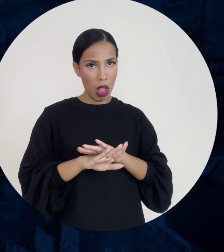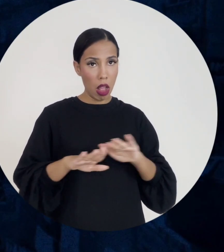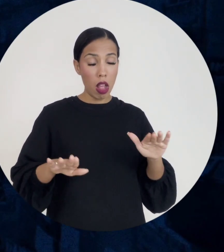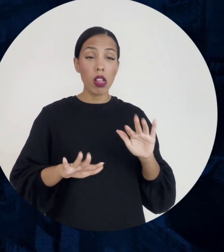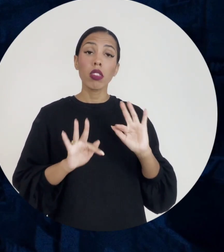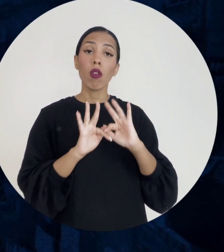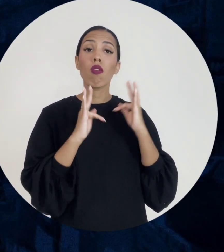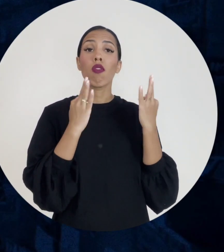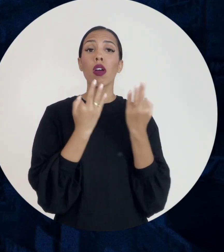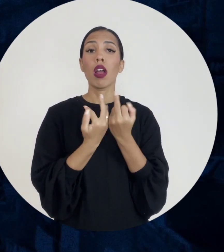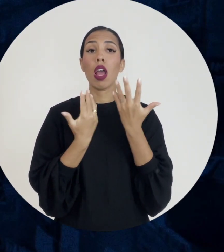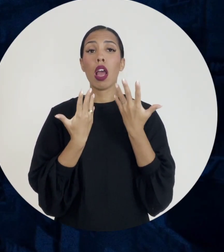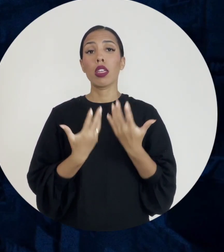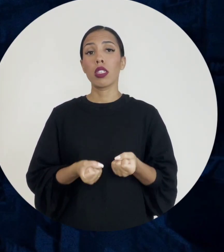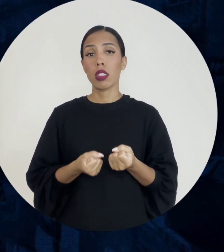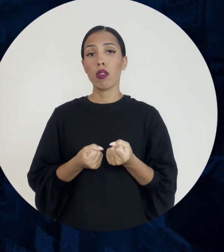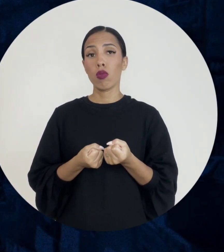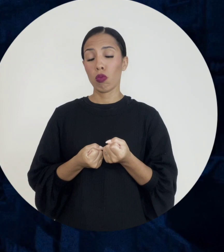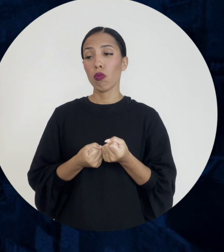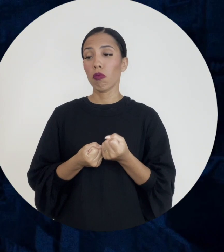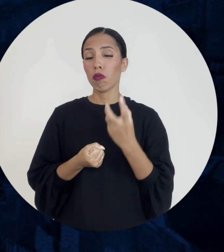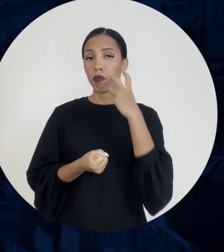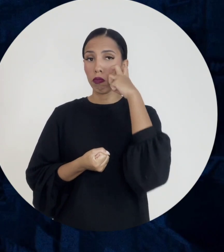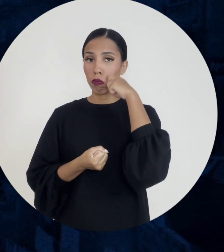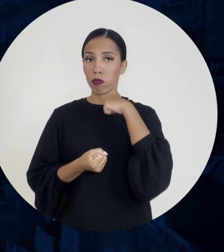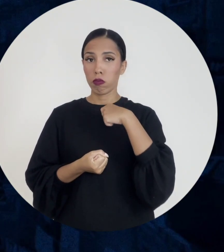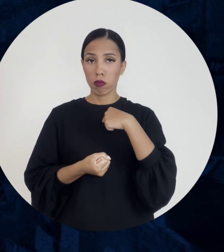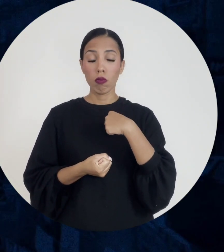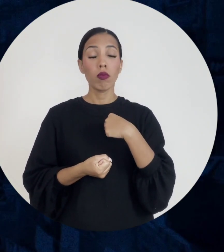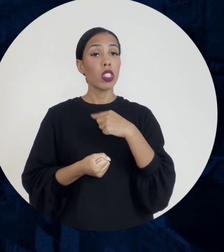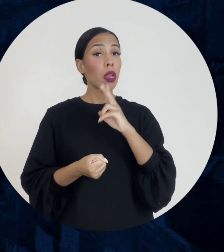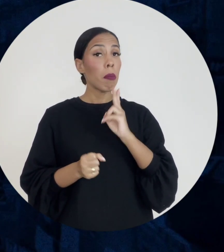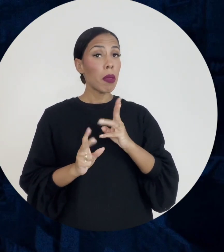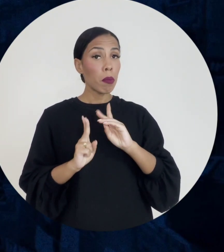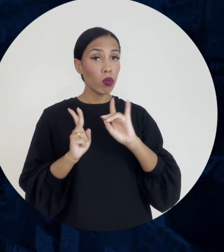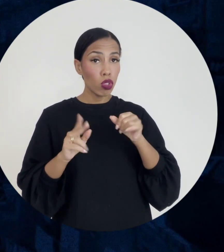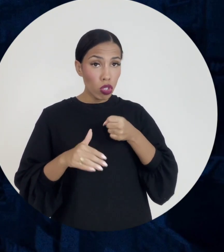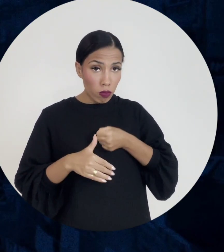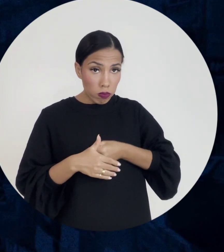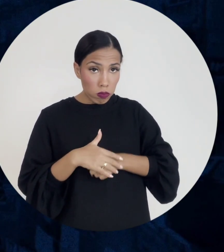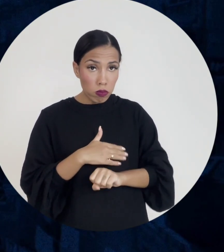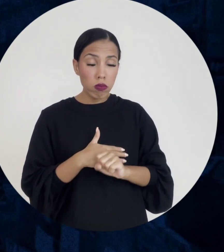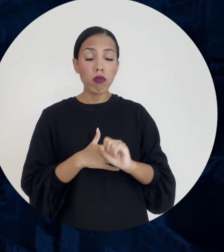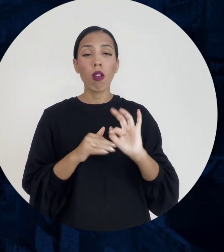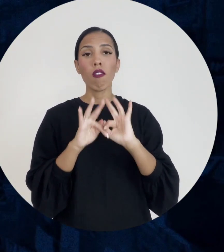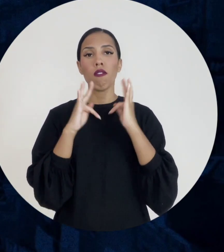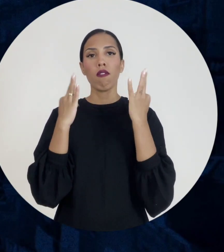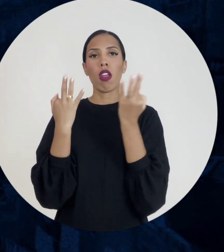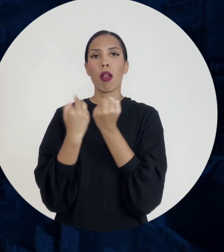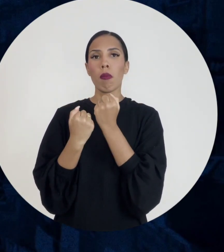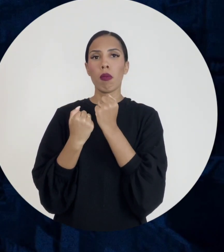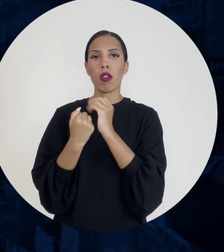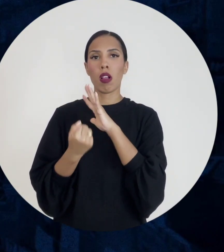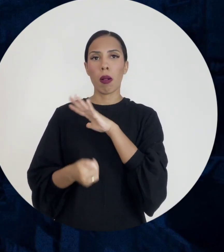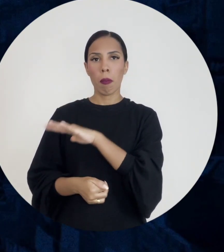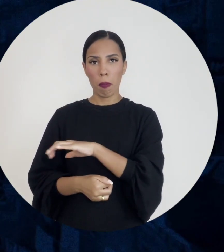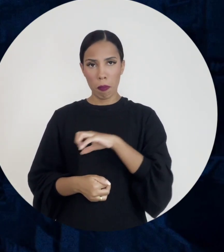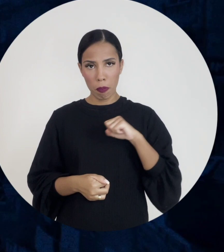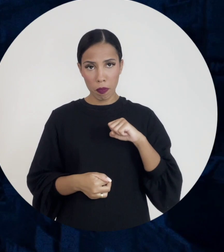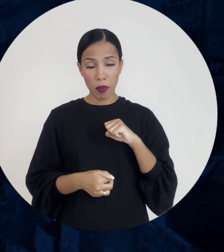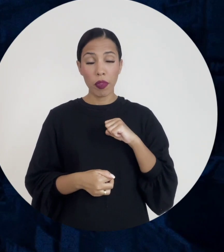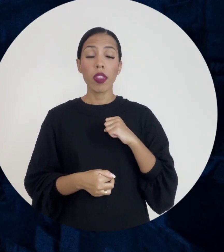me adotou, no mesmo dia que eu nasci. Me adotaram, né? E aí fui criada por